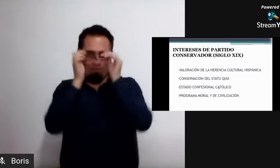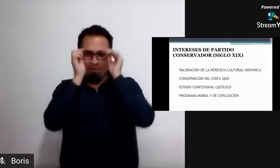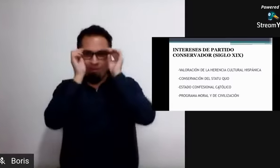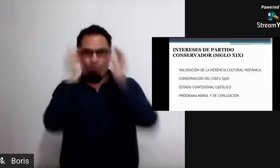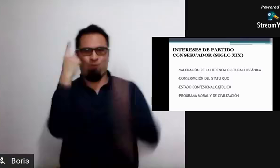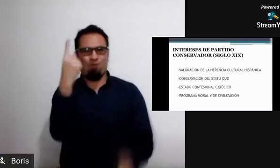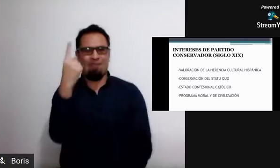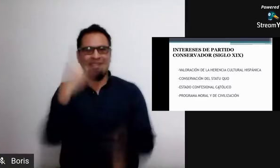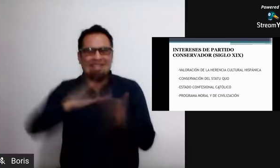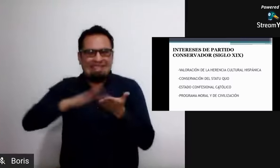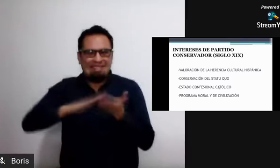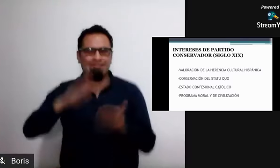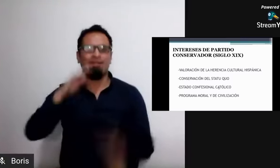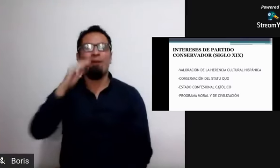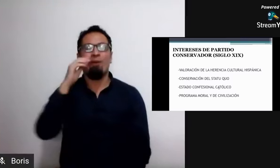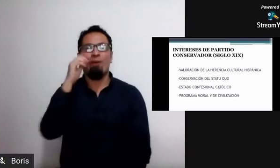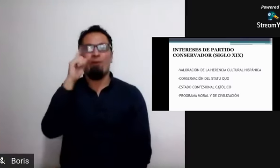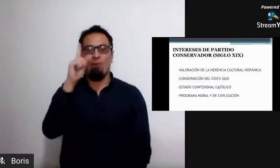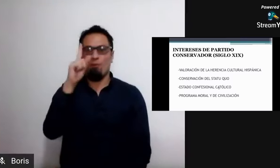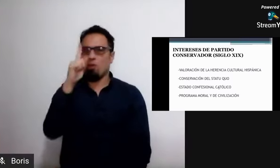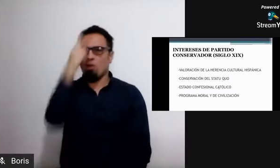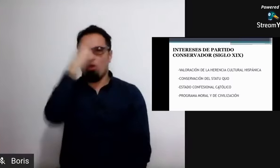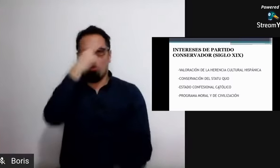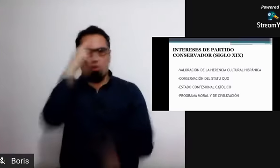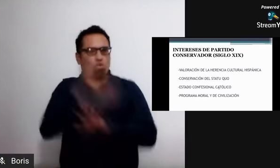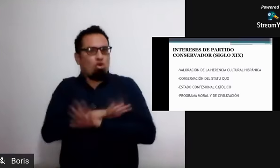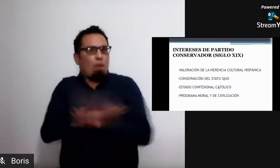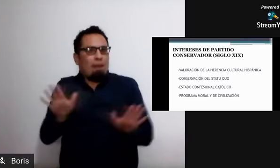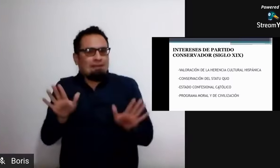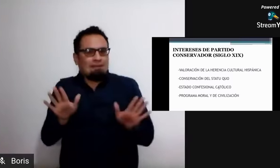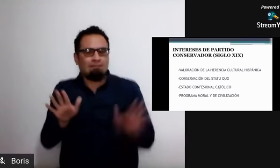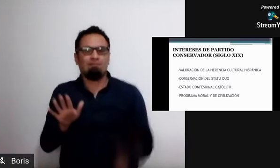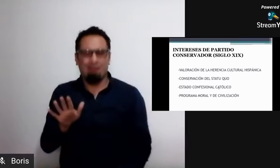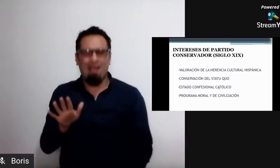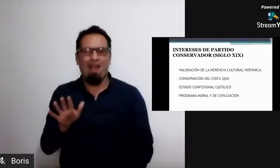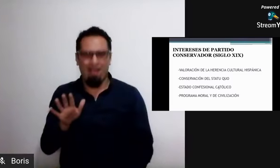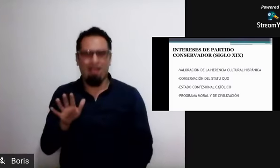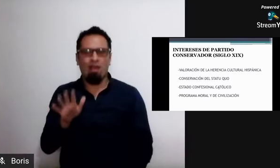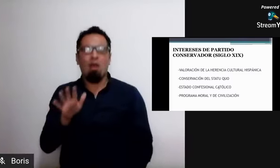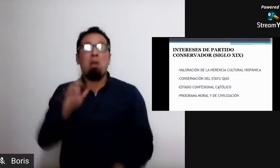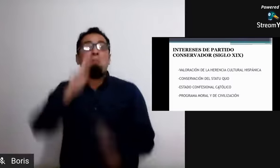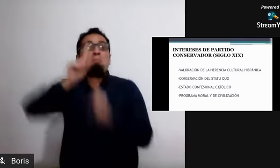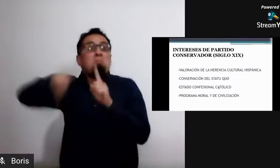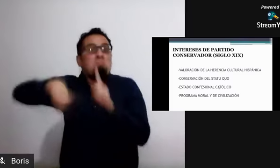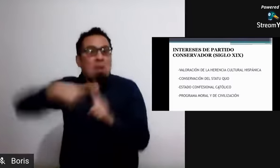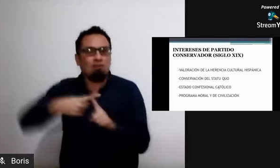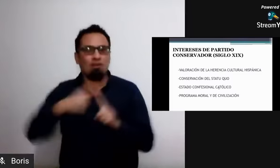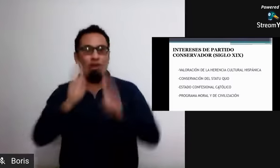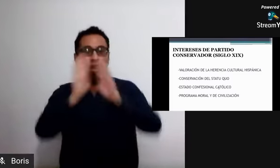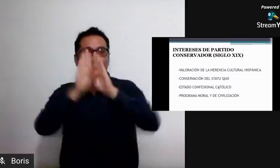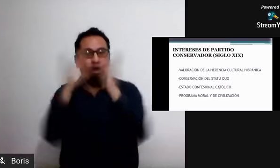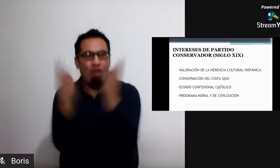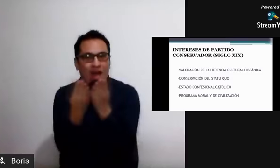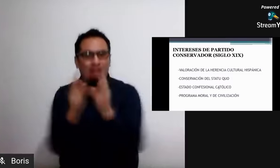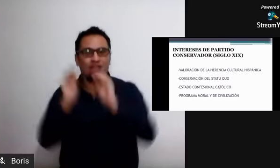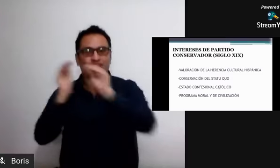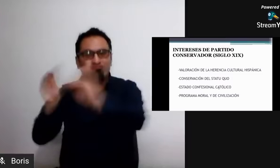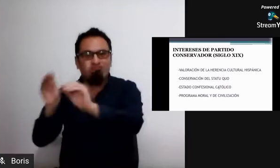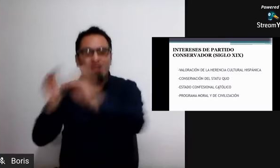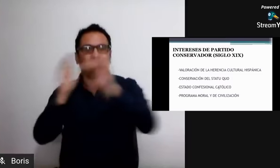credos, de religiones, perdón, sí, no aceptaban la diversidad de credos, sino solamente establecían